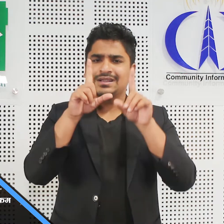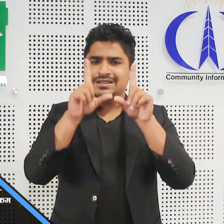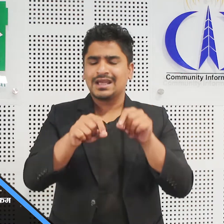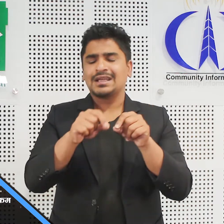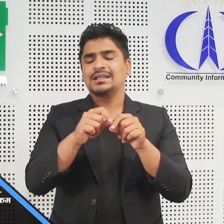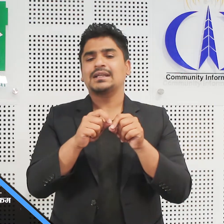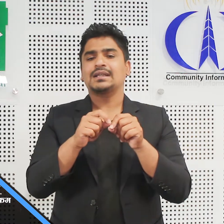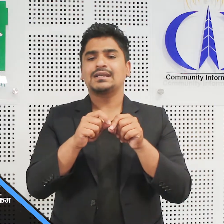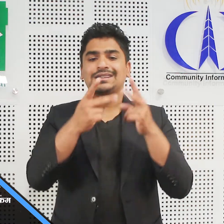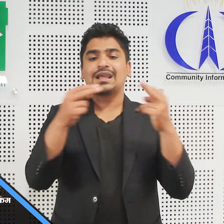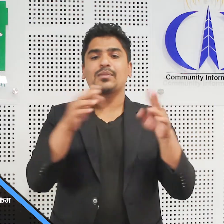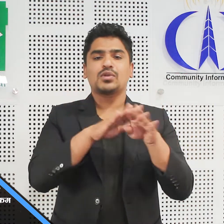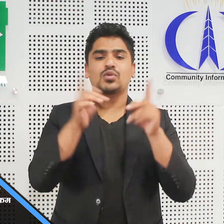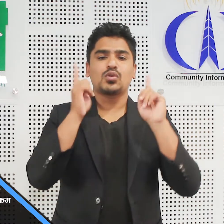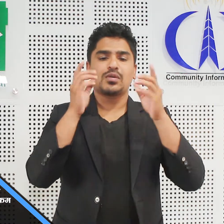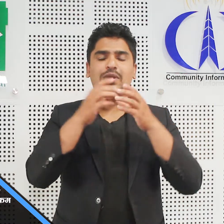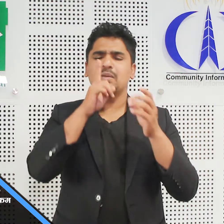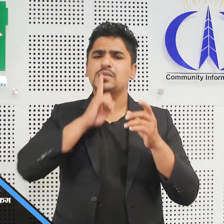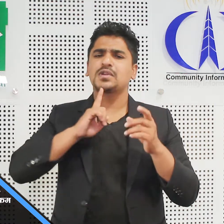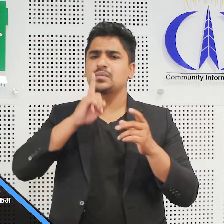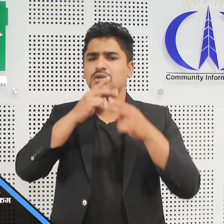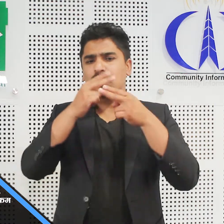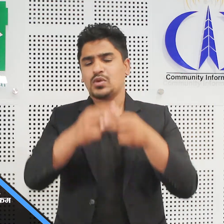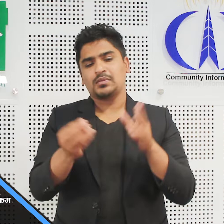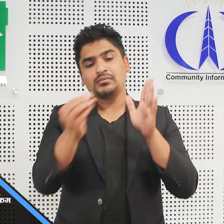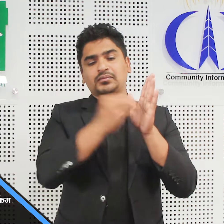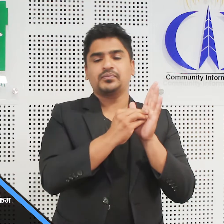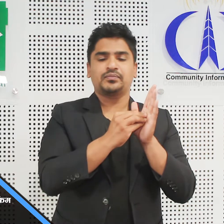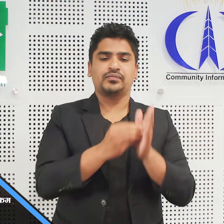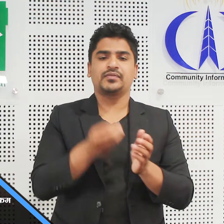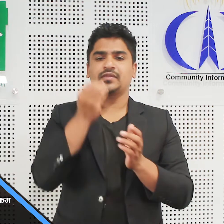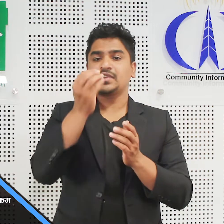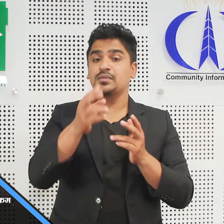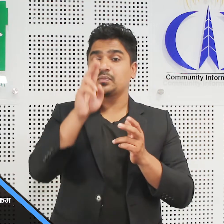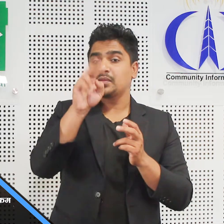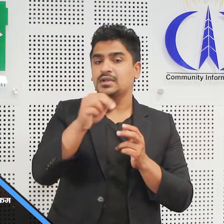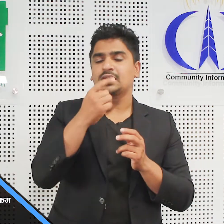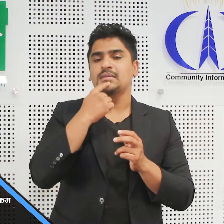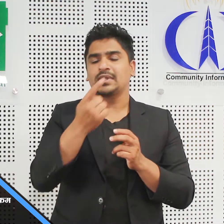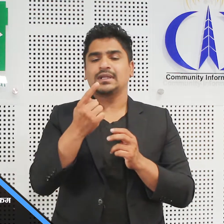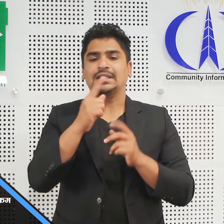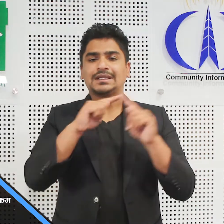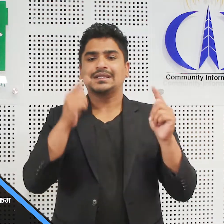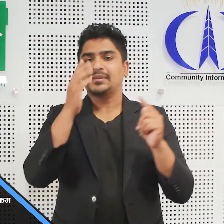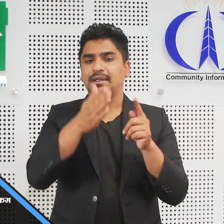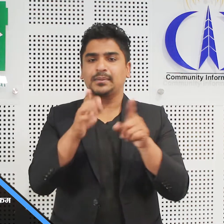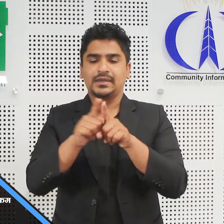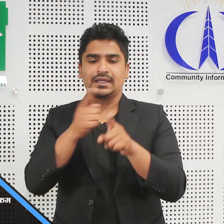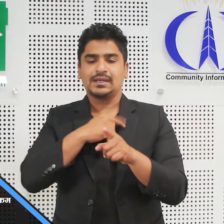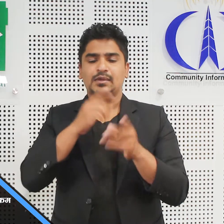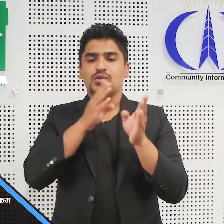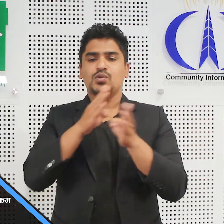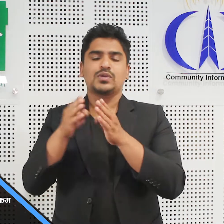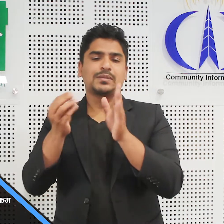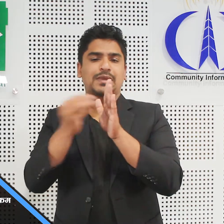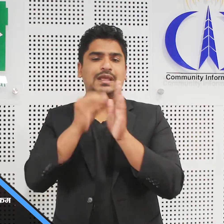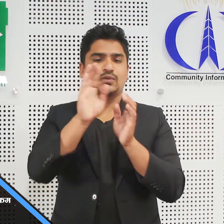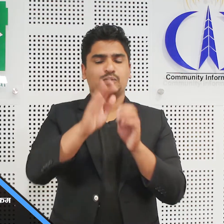बिक्री वितरणको लागि प्रबन्धन गर्दैछौँ, र उहाँहरूको लागि चाहिने कच्चा पदार्थहरू नगरपालिकाले प्रत्येक वर्ष बजेटमै राखेर